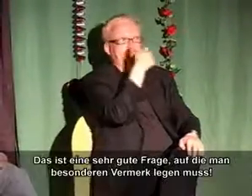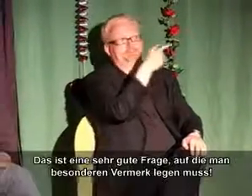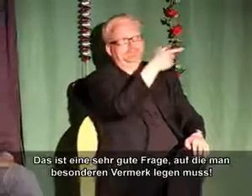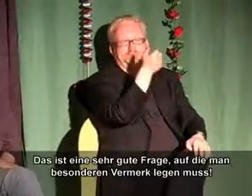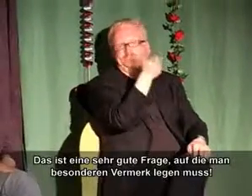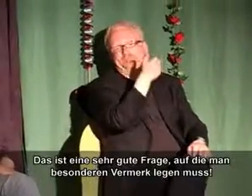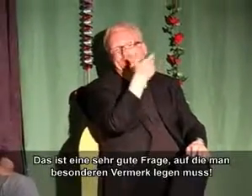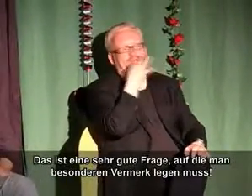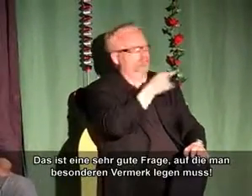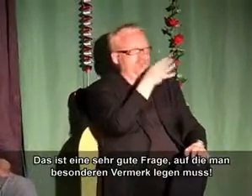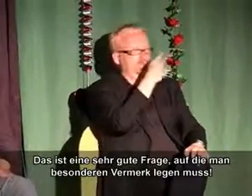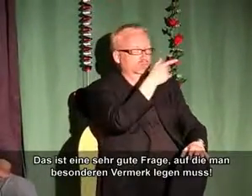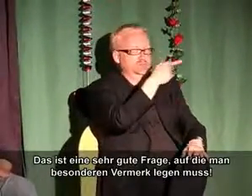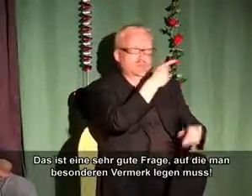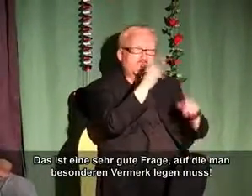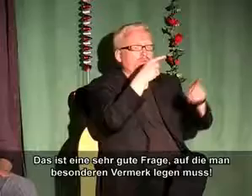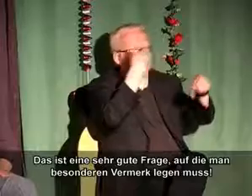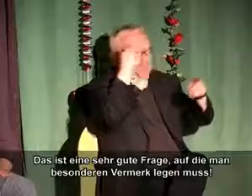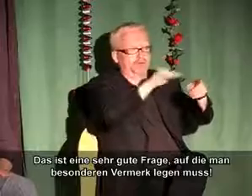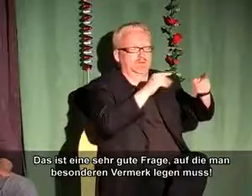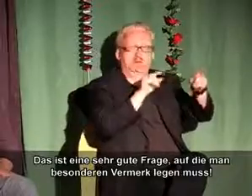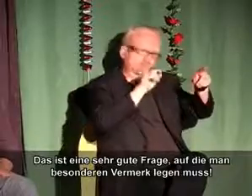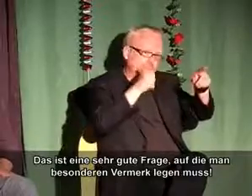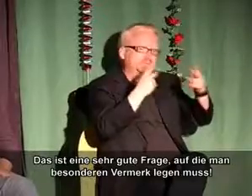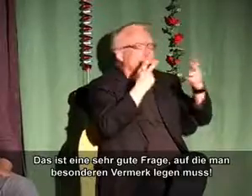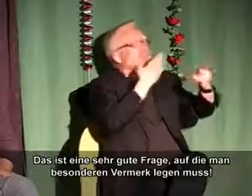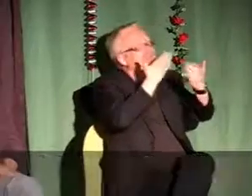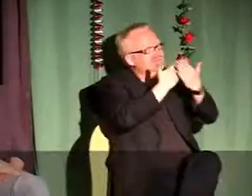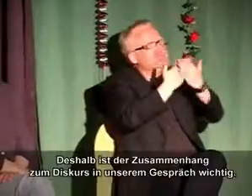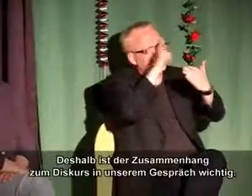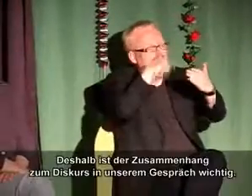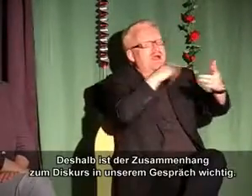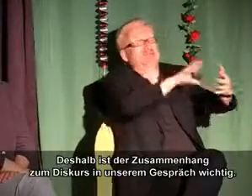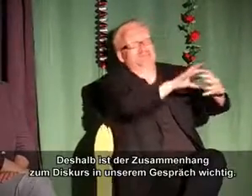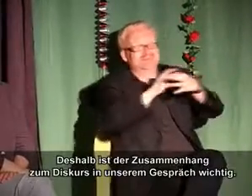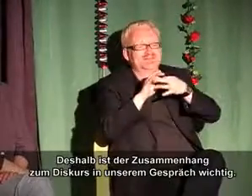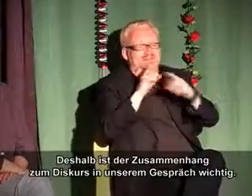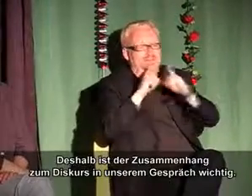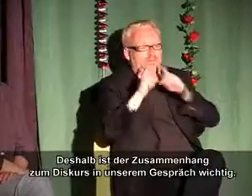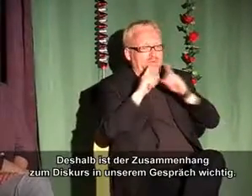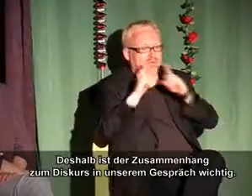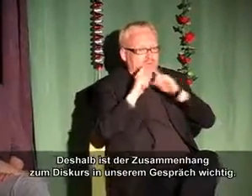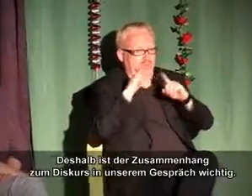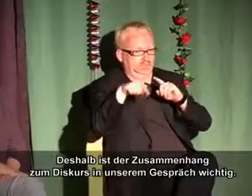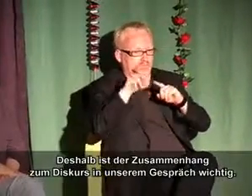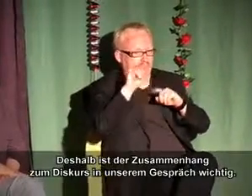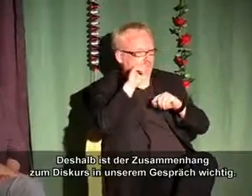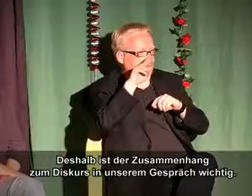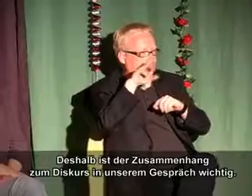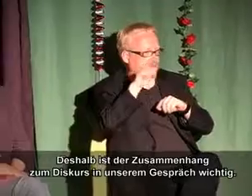Das ist eine sehr gute Frage, auf die man besonderen Vermerk legen muss. Deshalb ist der Zusammenhang zum Diskurs in unserem Gespräch wichtig.